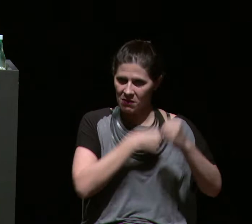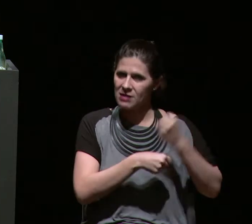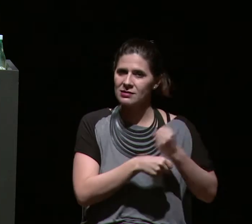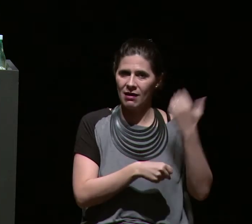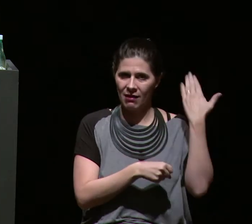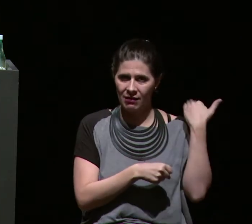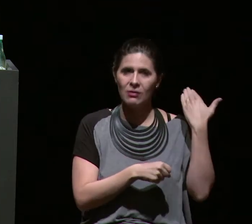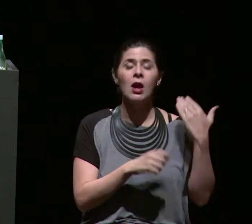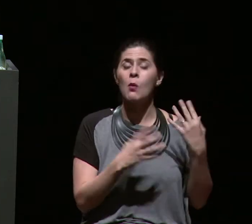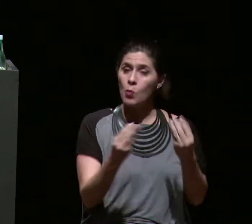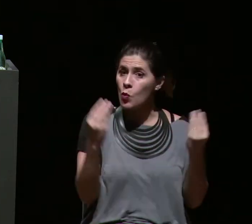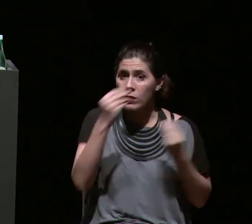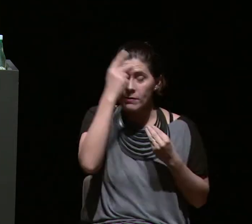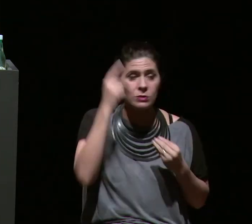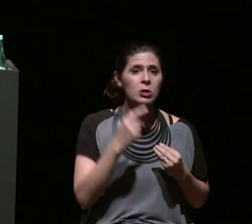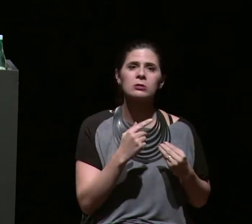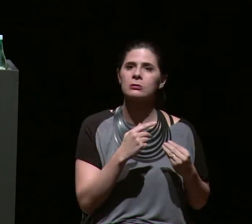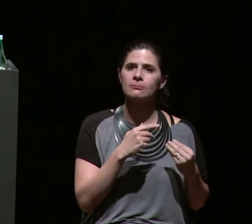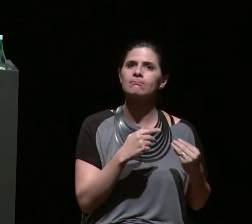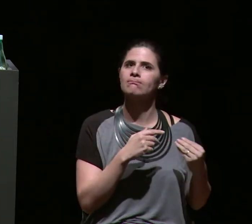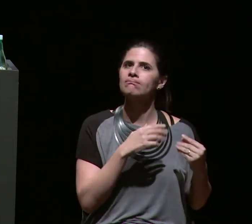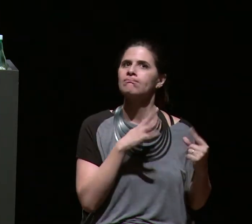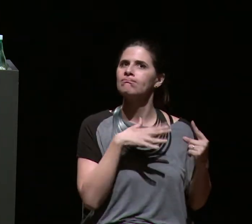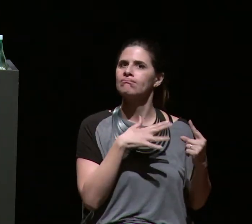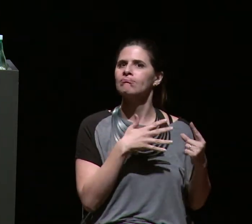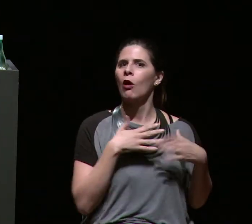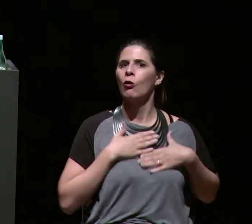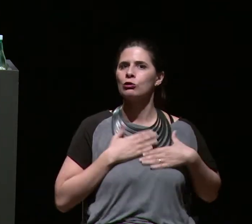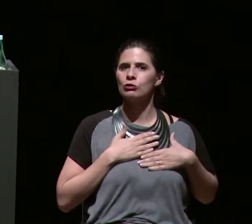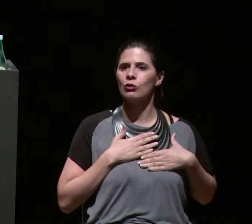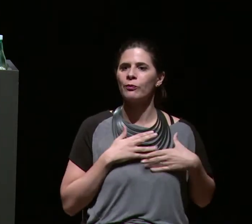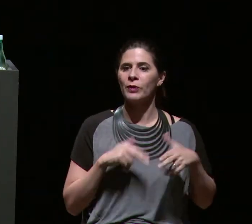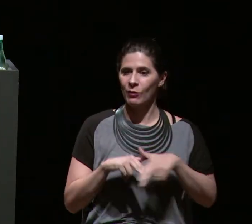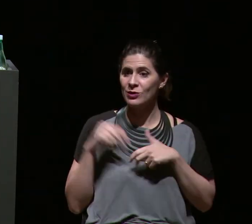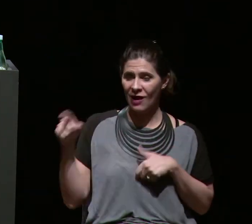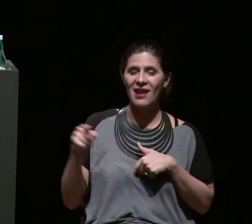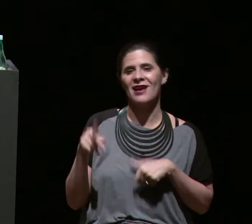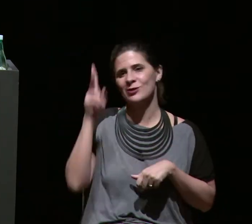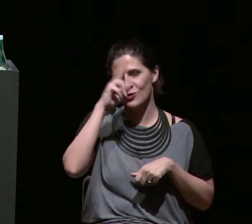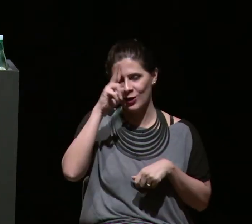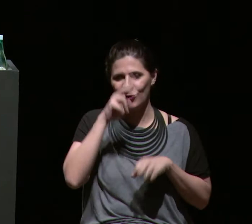espaço. A Estorvo Silva é educadora, pesquisadora e desobediente.